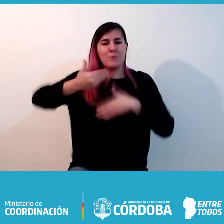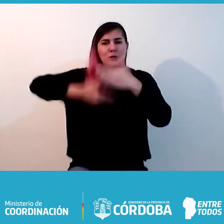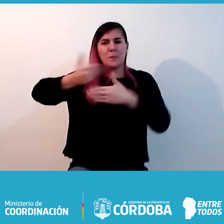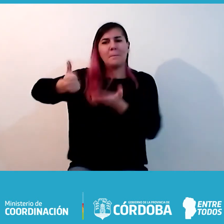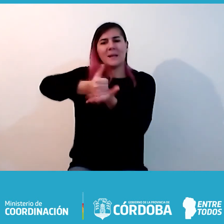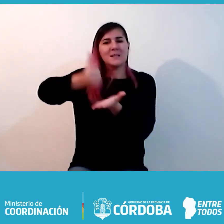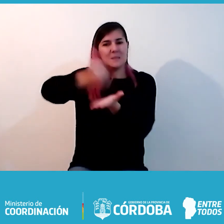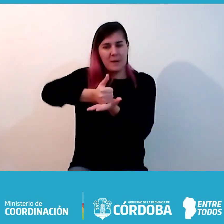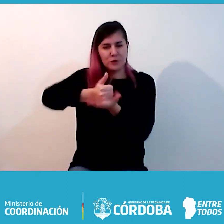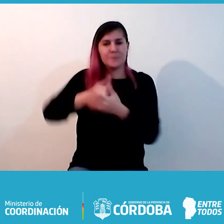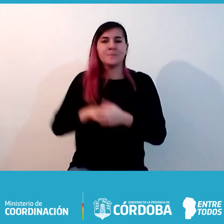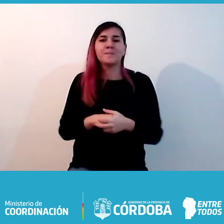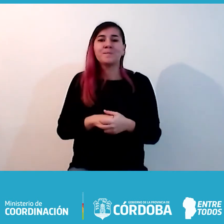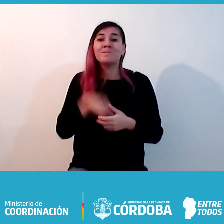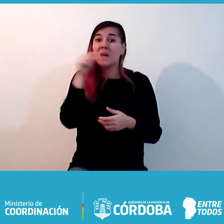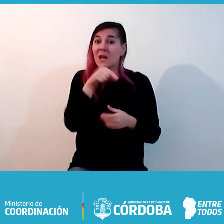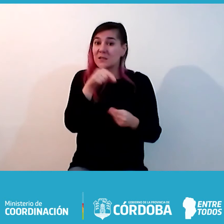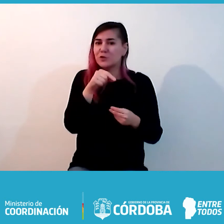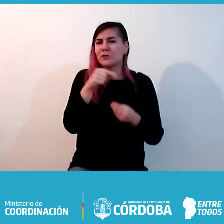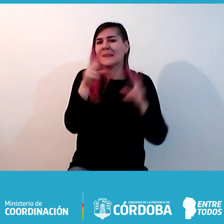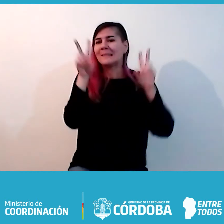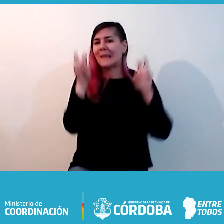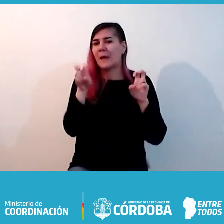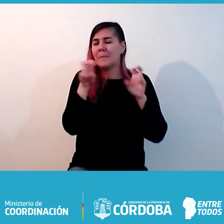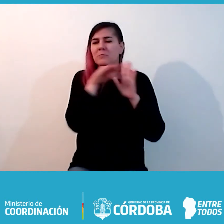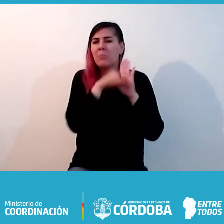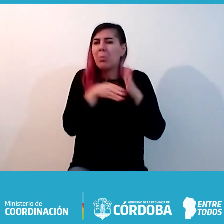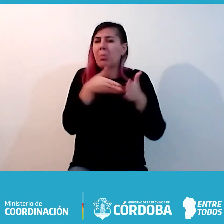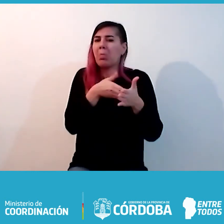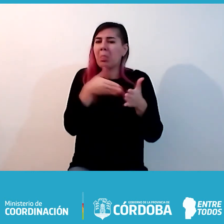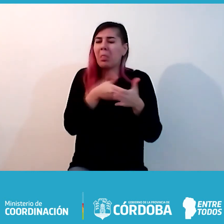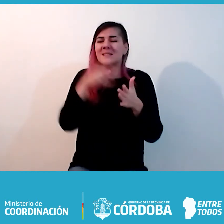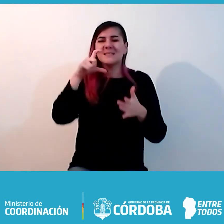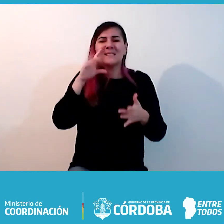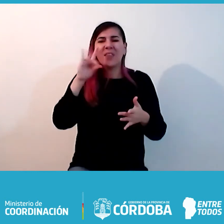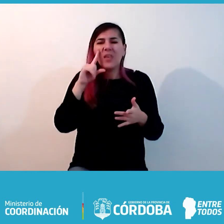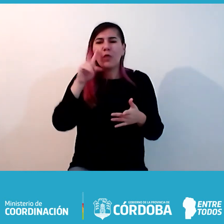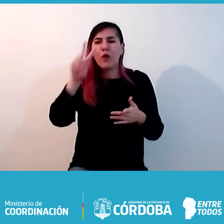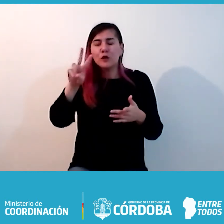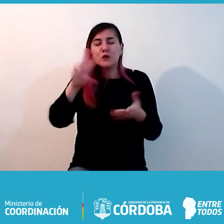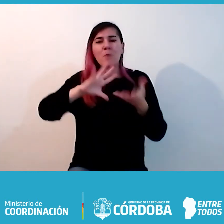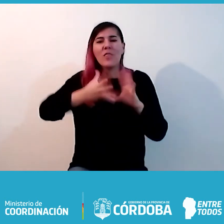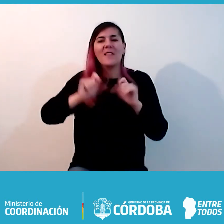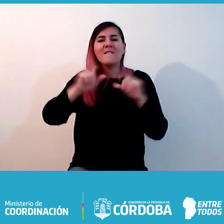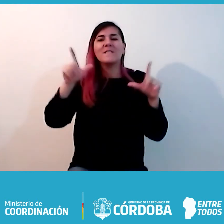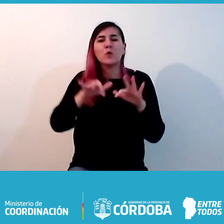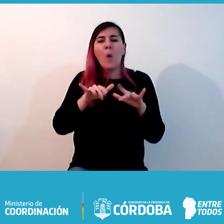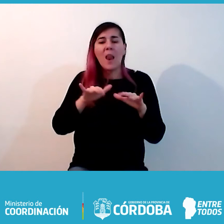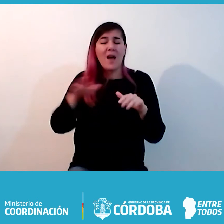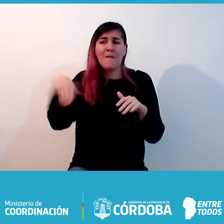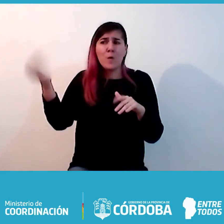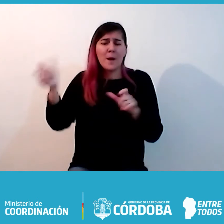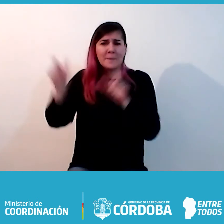ciudadana. Ello grabado por las condiciones restrictivas de la inscripción por CD2, como por su modalidad virtual que deja fuera a mucha